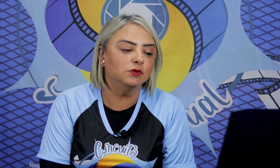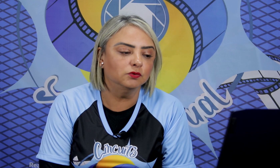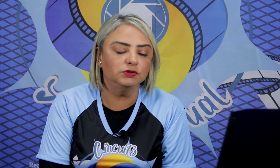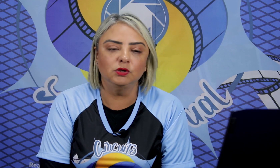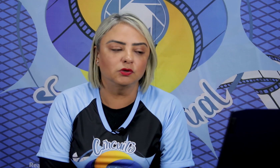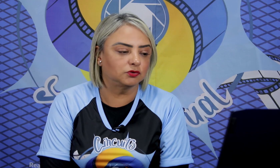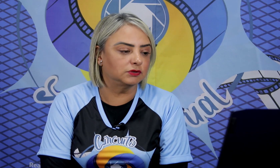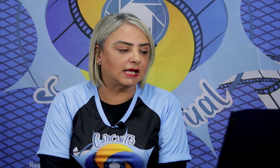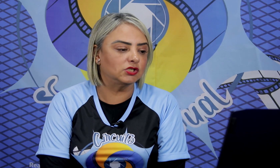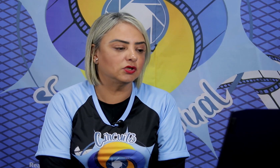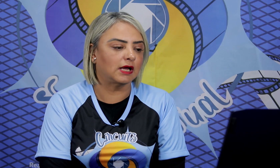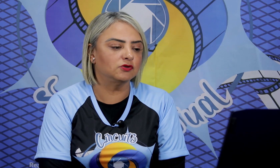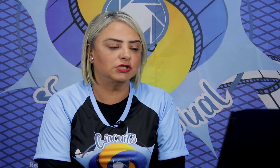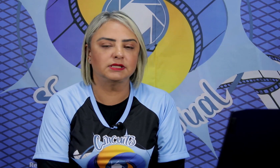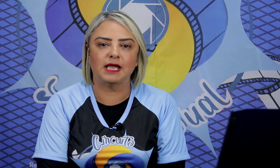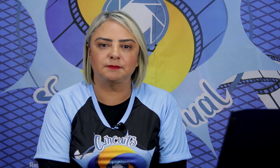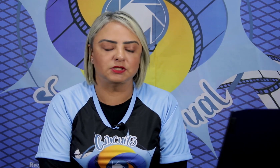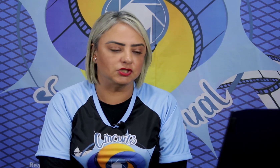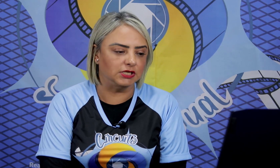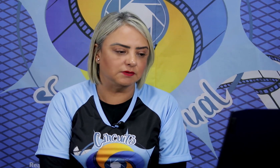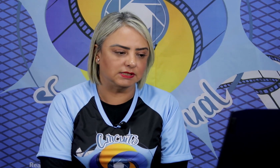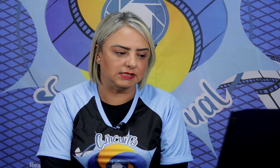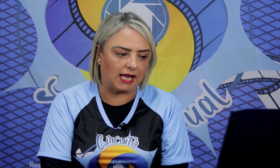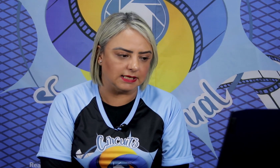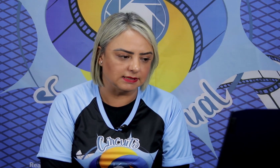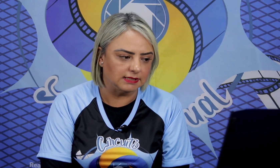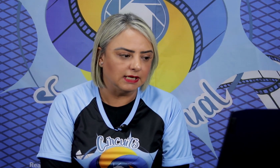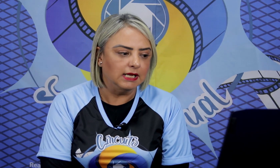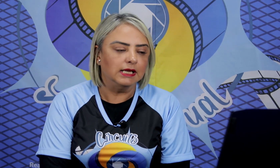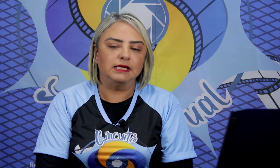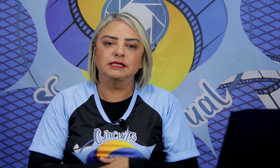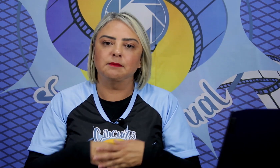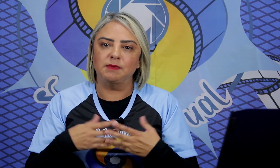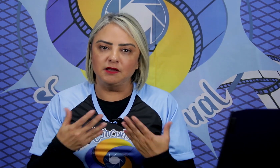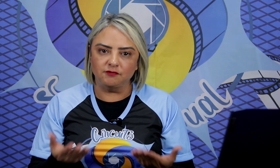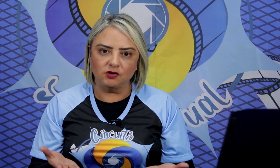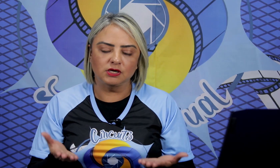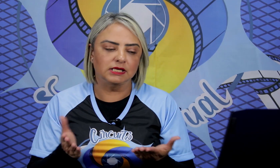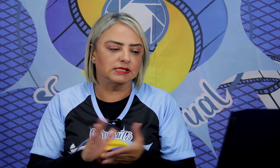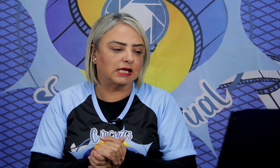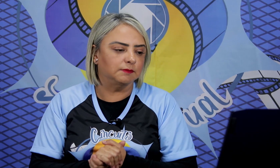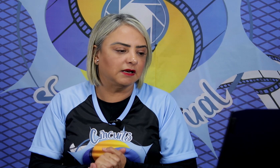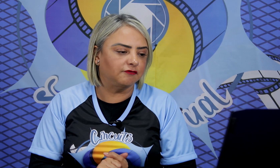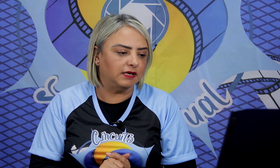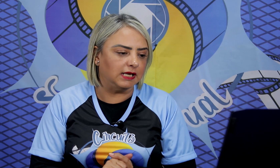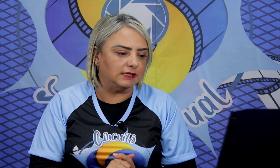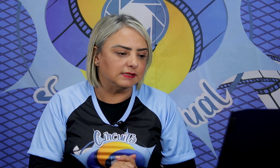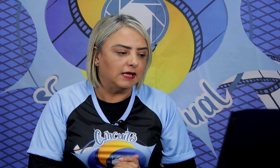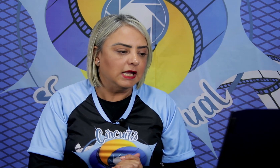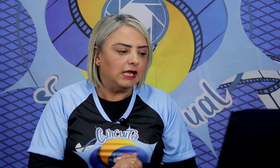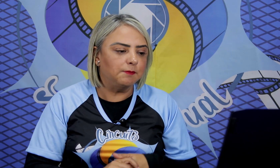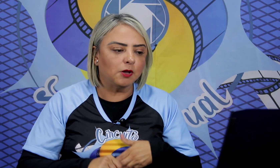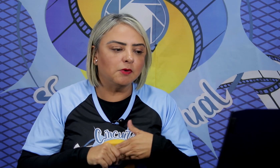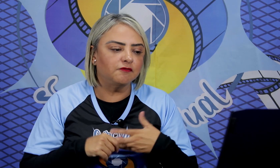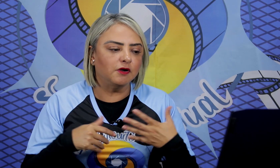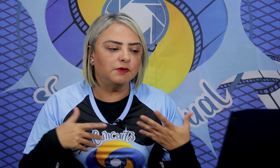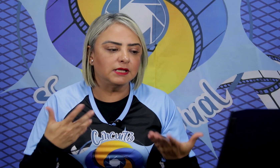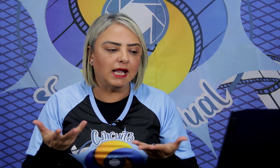segundo Encontro Nacional de Intérpretes de Língua de Sinais, que também foi organizado pela FENEIS, e promoveu um